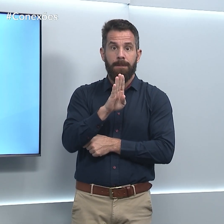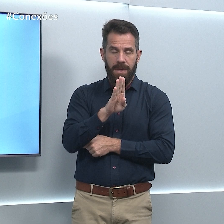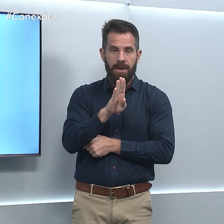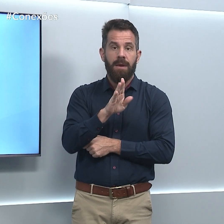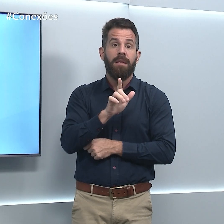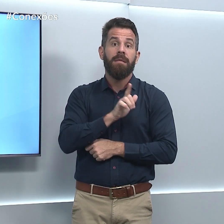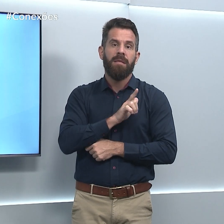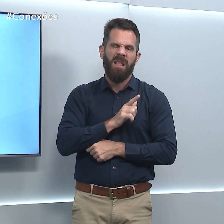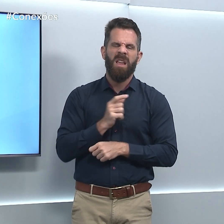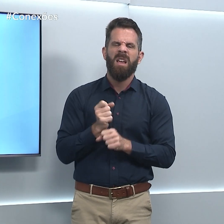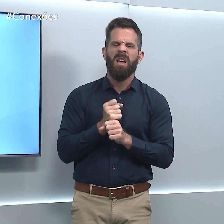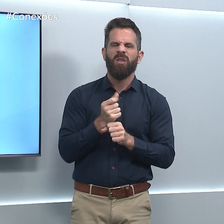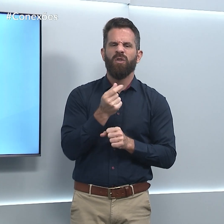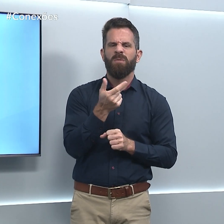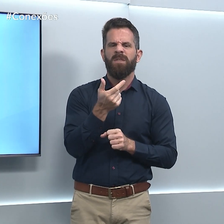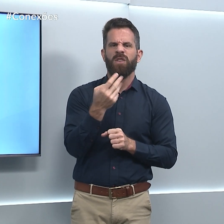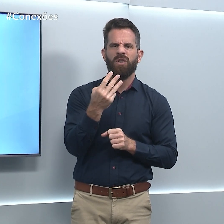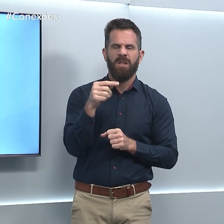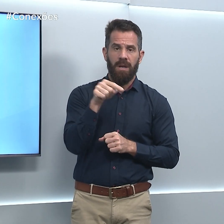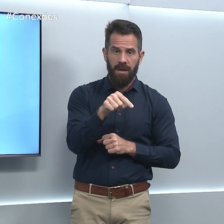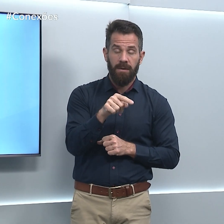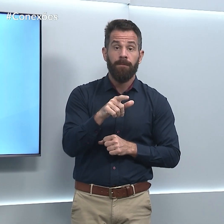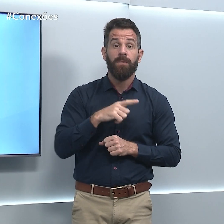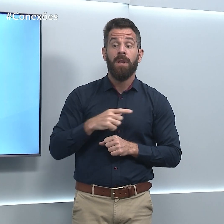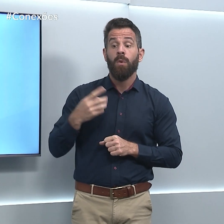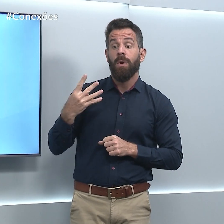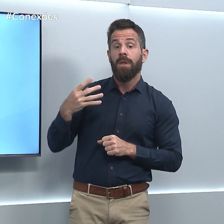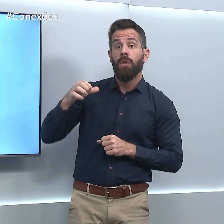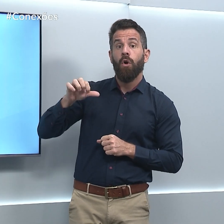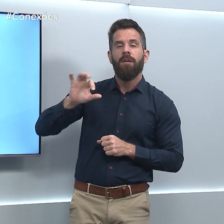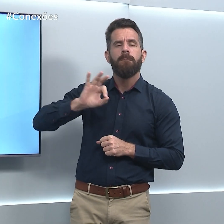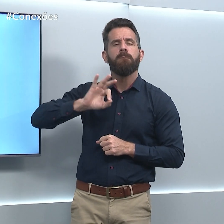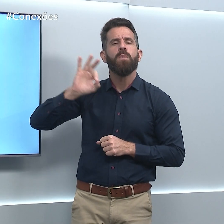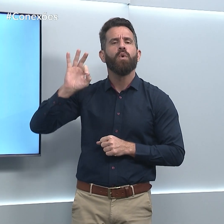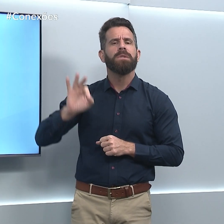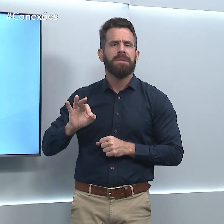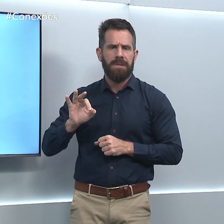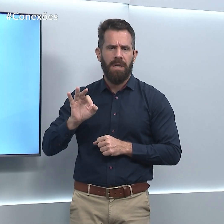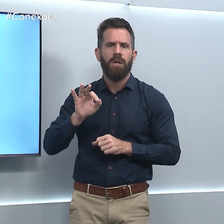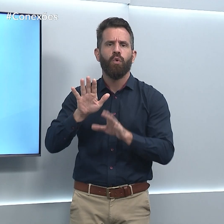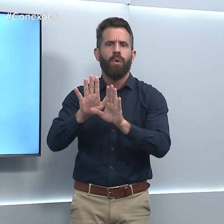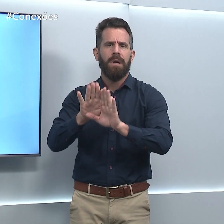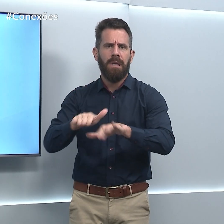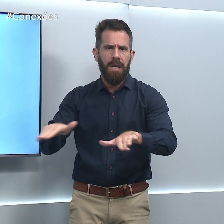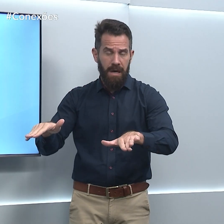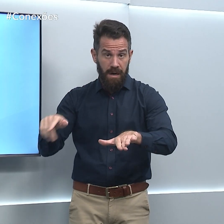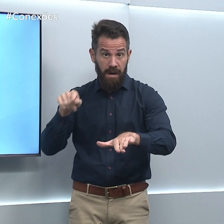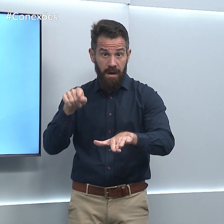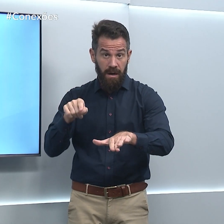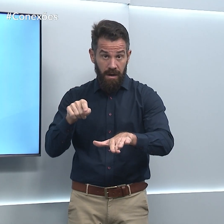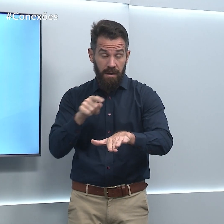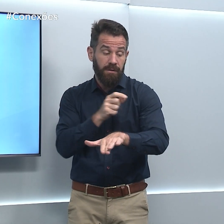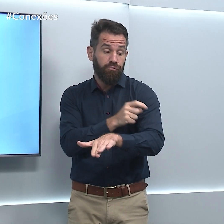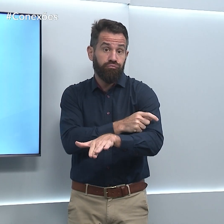apenas 49% das crianças do segundo ano do ensino fundamental foram